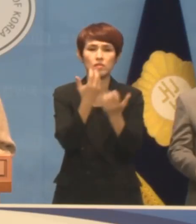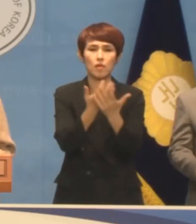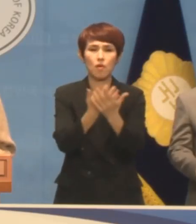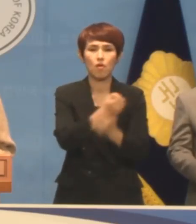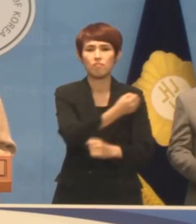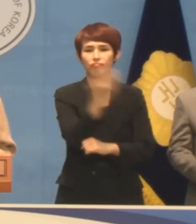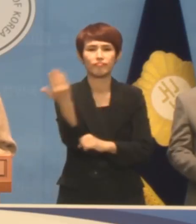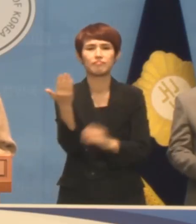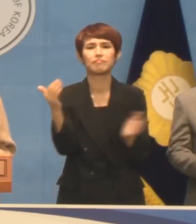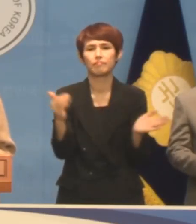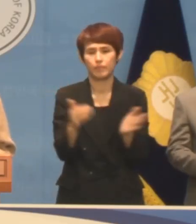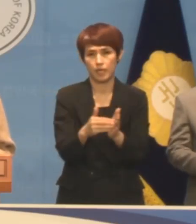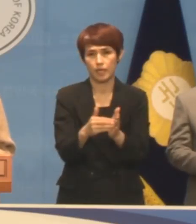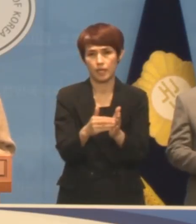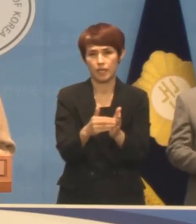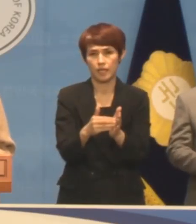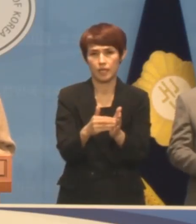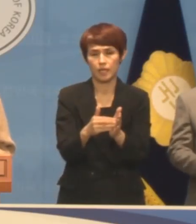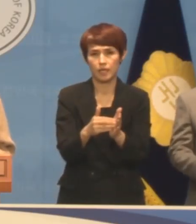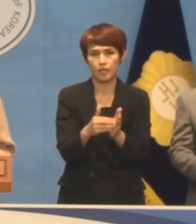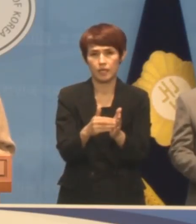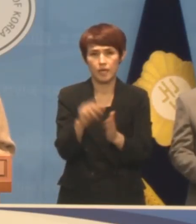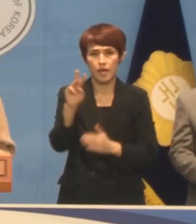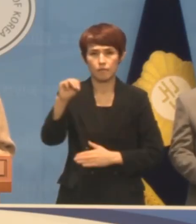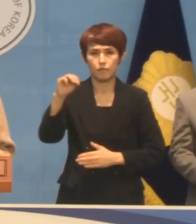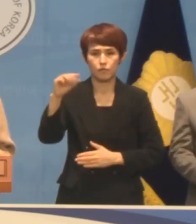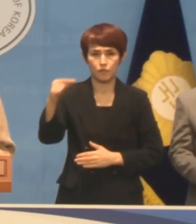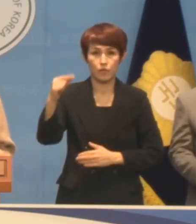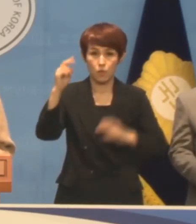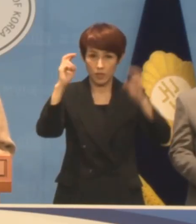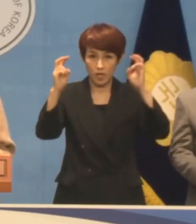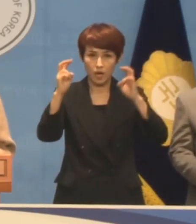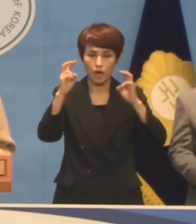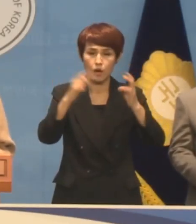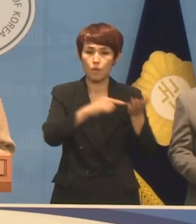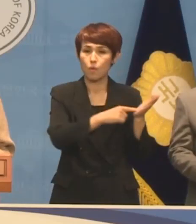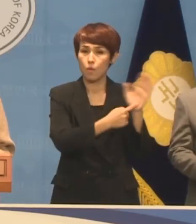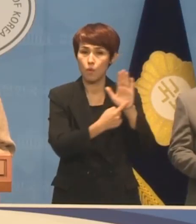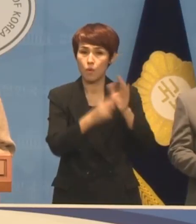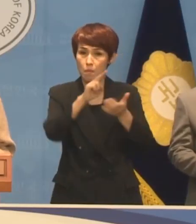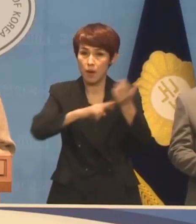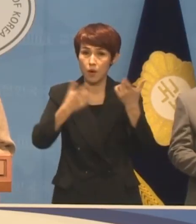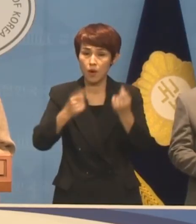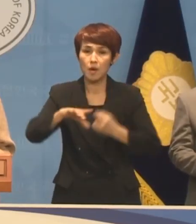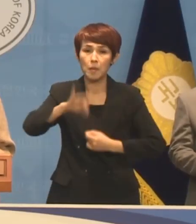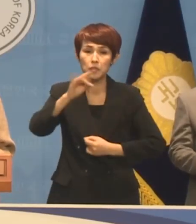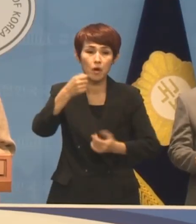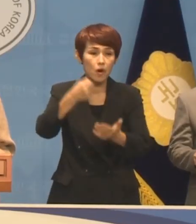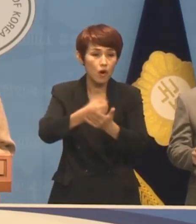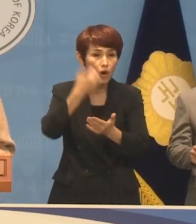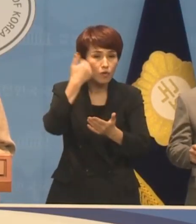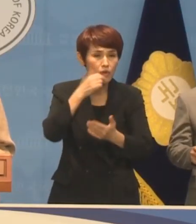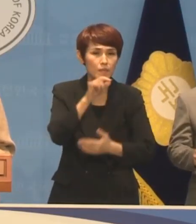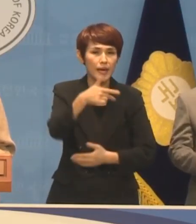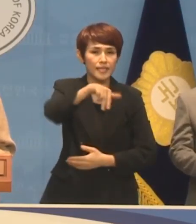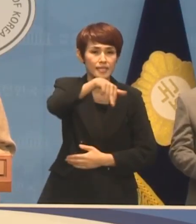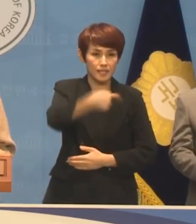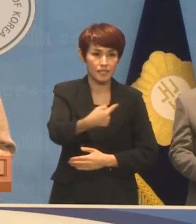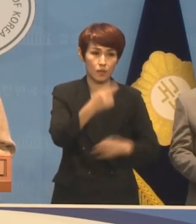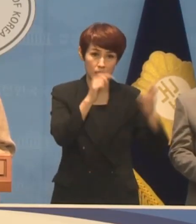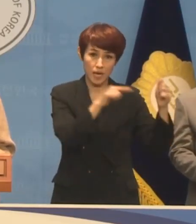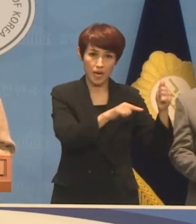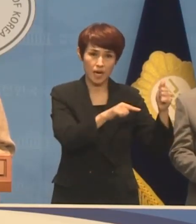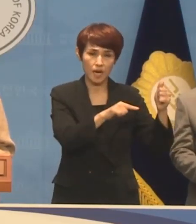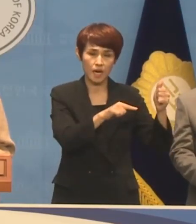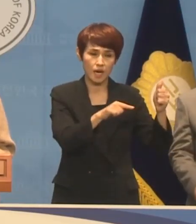보도자료를 배포하고 현재 진행 중인 MG손해보험 공개 매각 관련 우선협상 대상자로 선정된 메리츠화재가